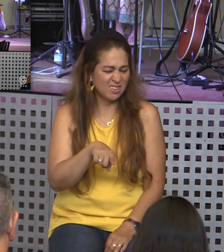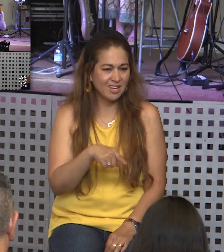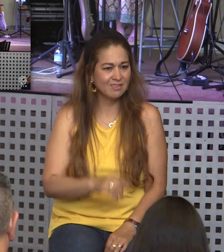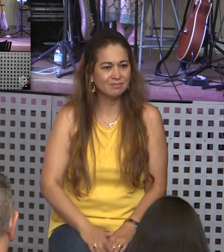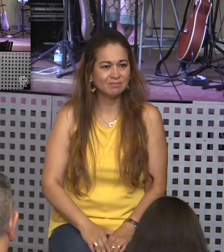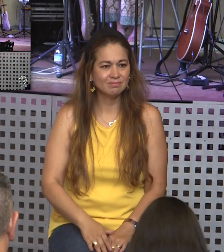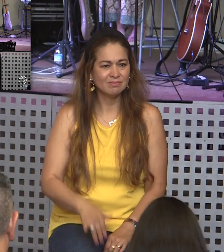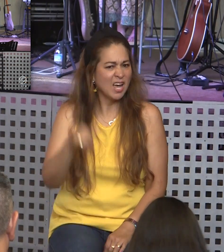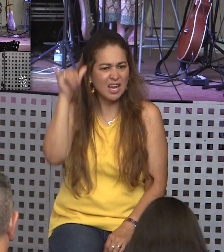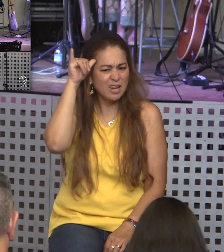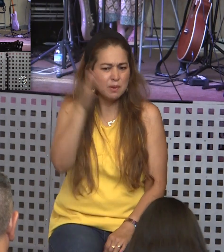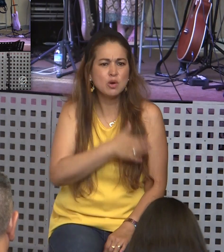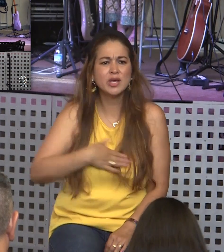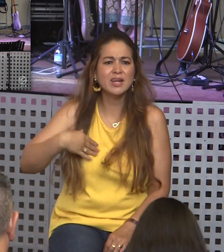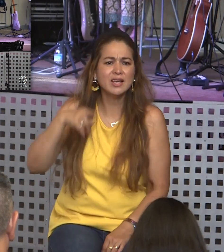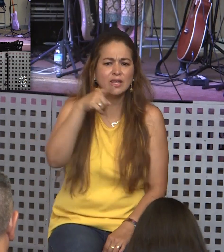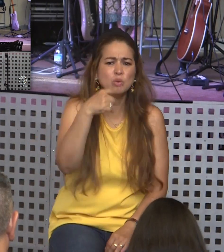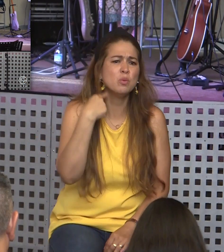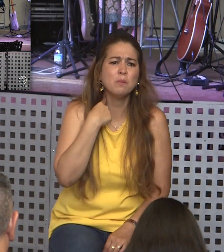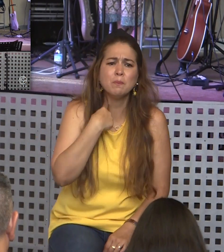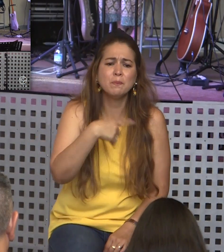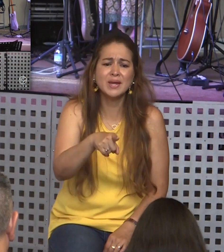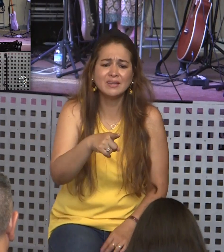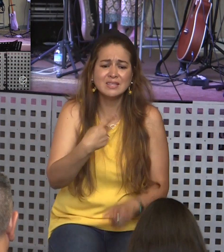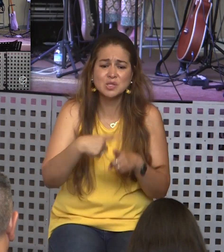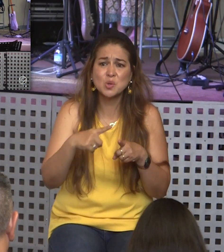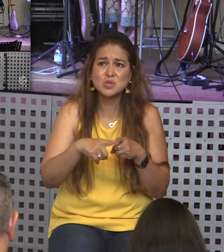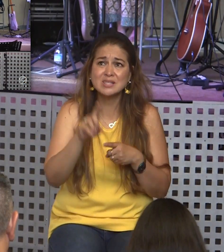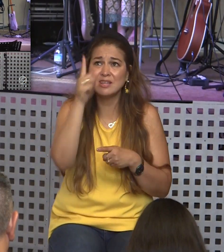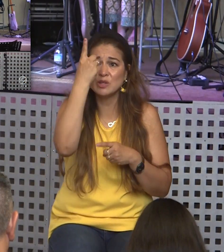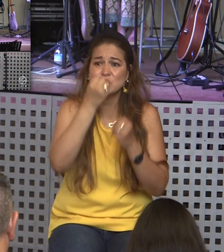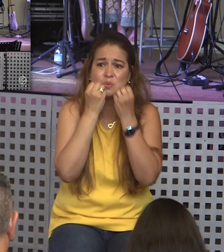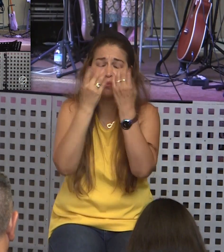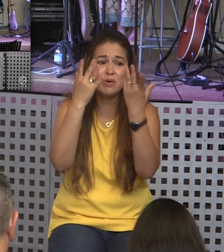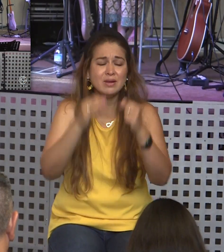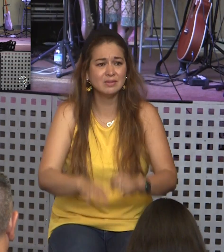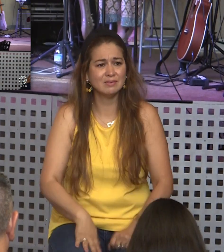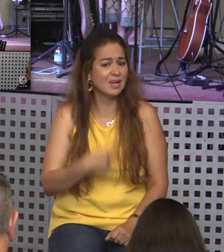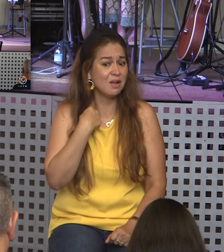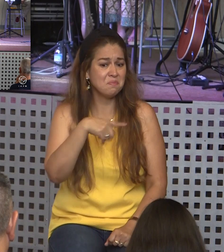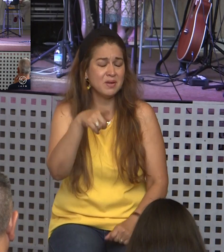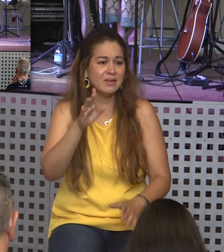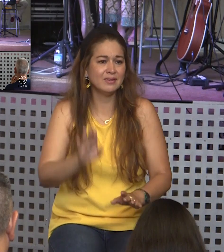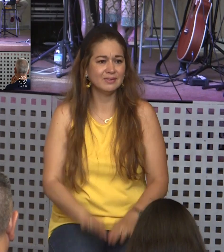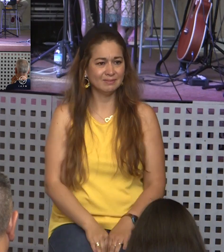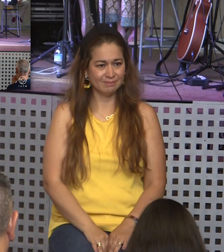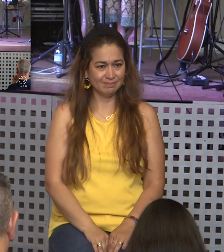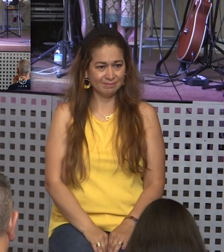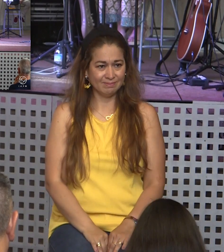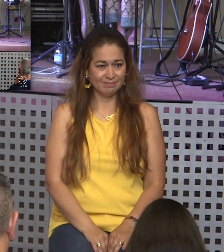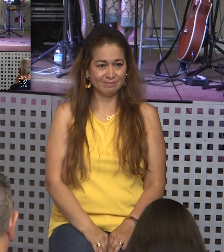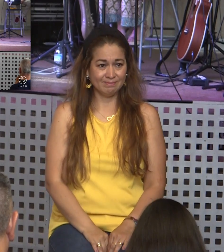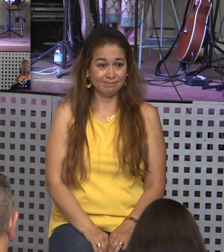profetizarán. Amén. Es decir, recibirán, oirán de Dios. ¿Y quién es hijo e hija?